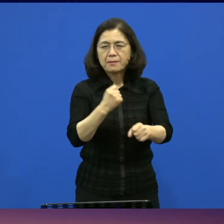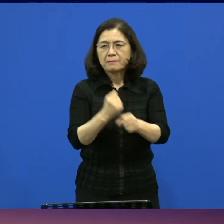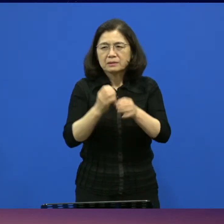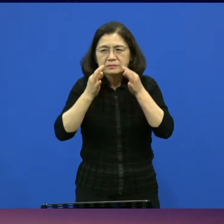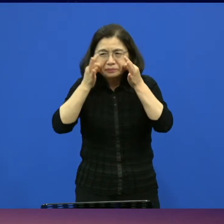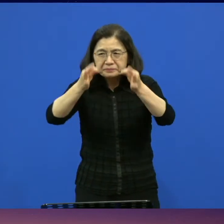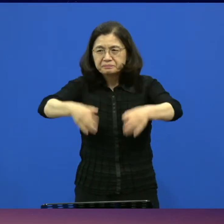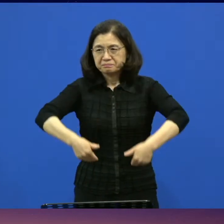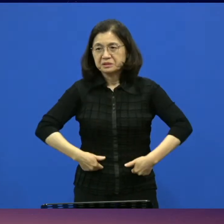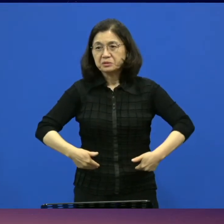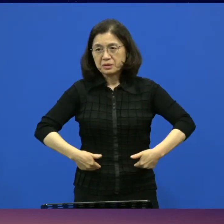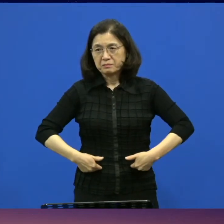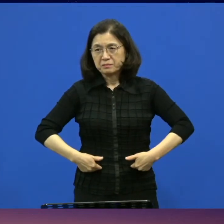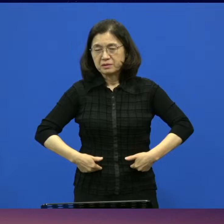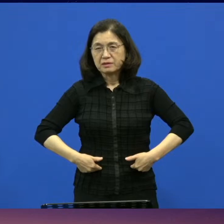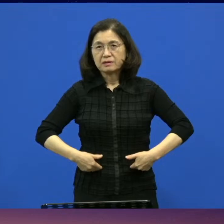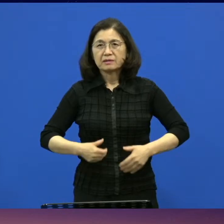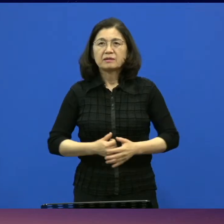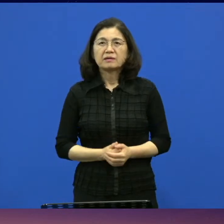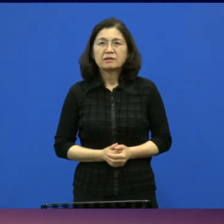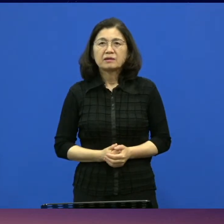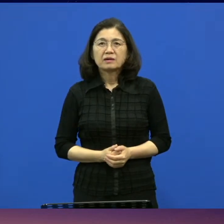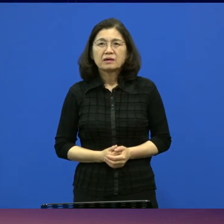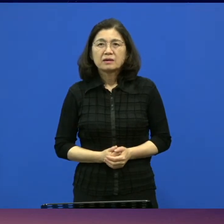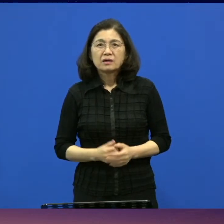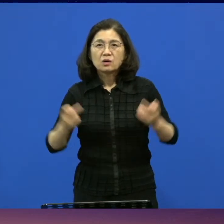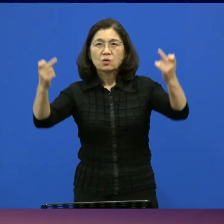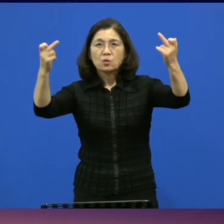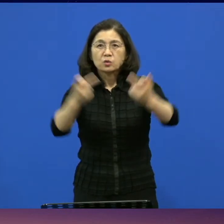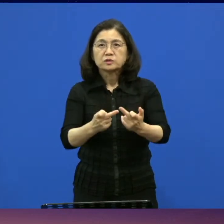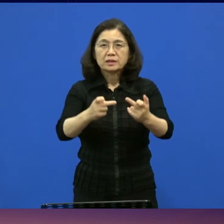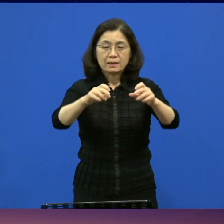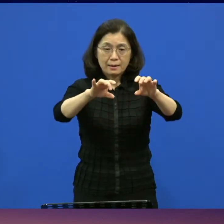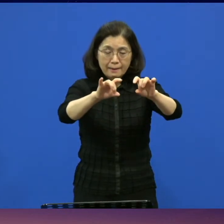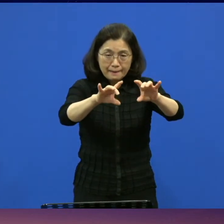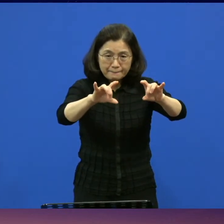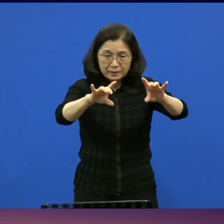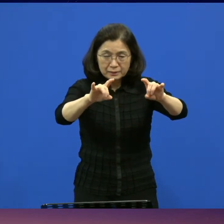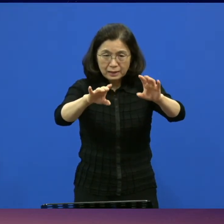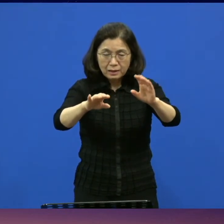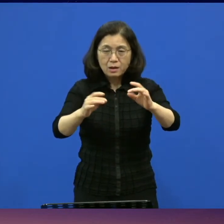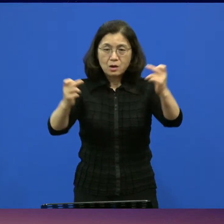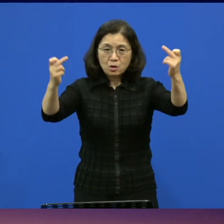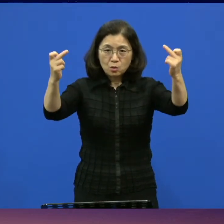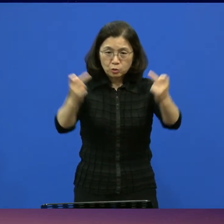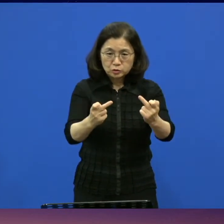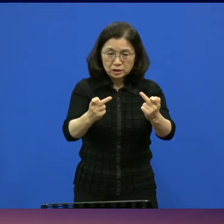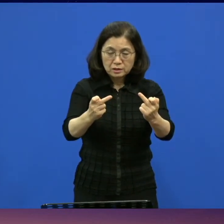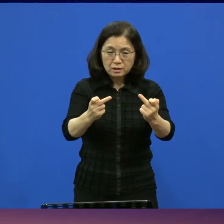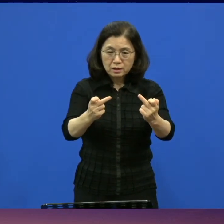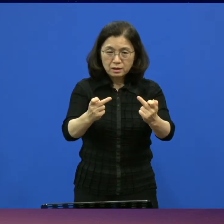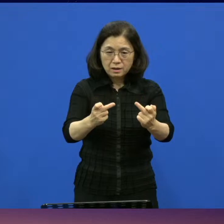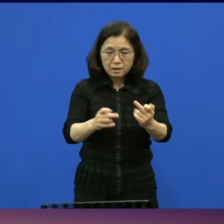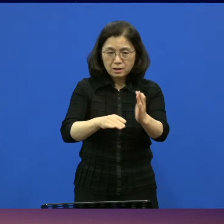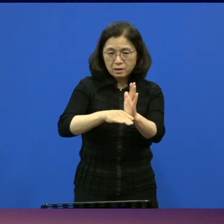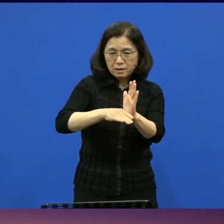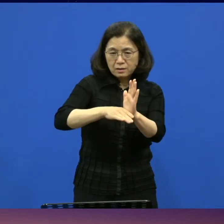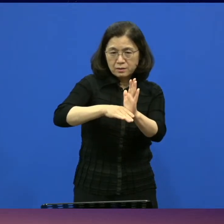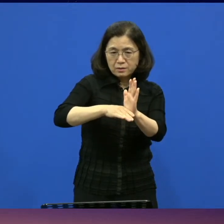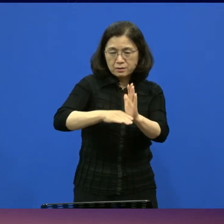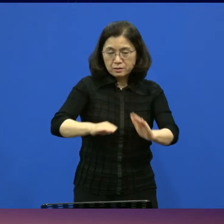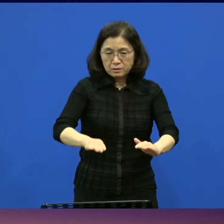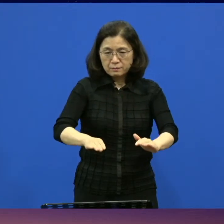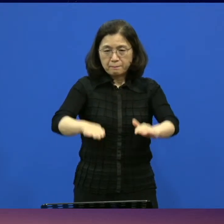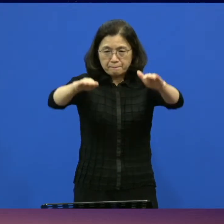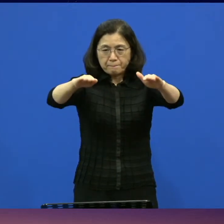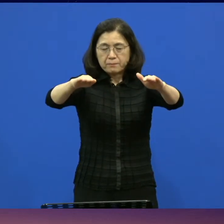4절의 말씀이 키가 됩니다. 골짜기마다 도두어지며, 골짜기가 있는데 그 골짜기가 도두어져야 된다는 거예요.